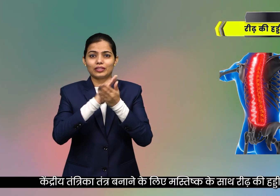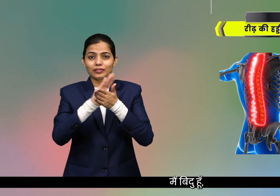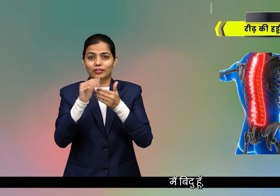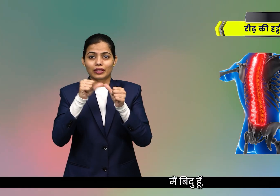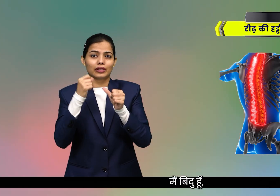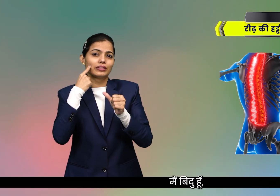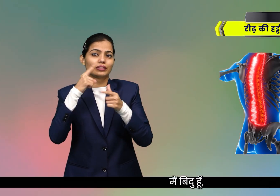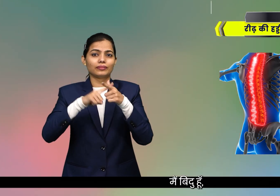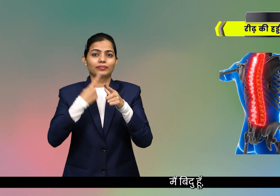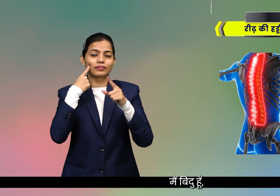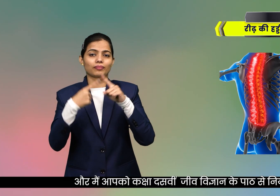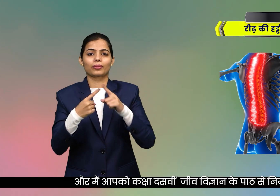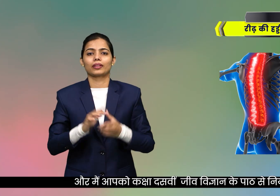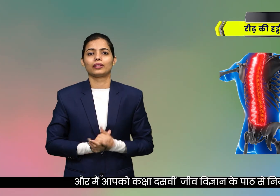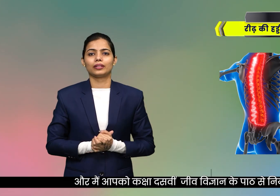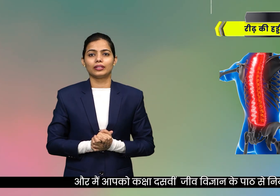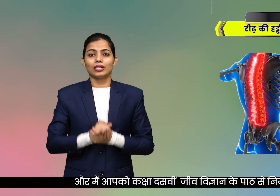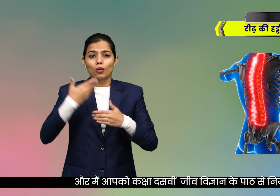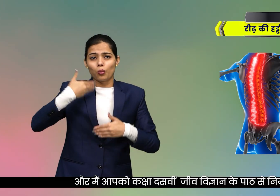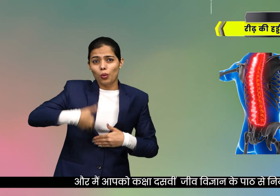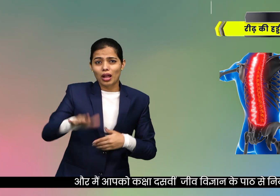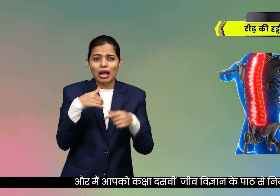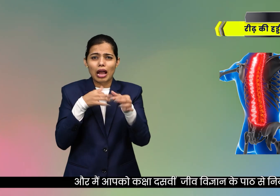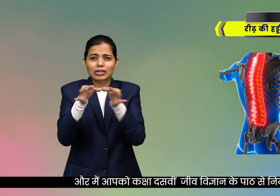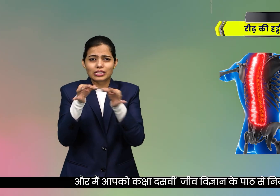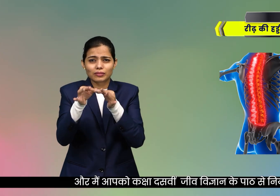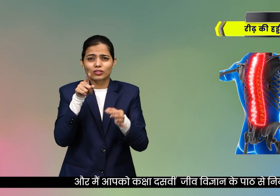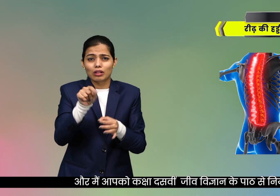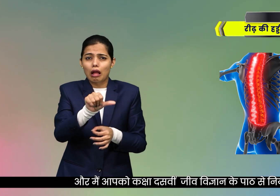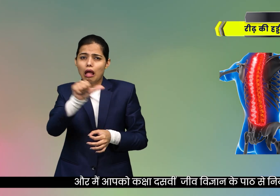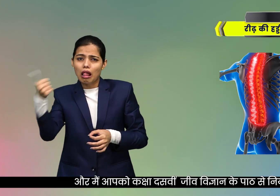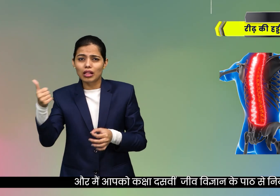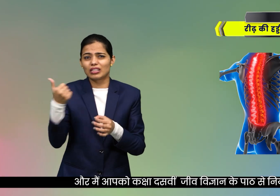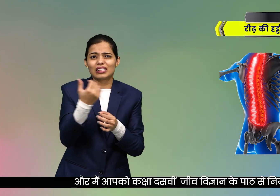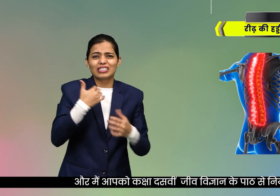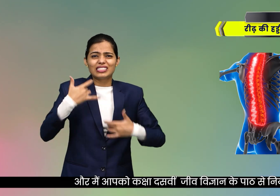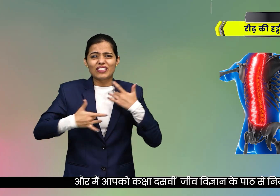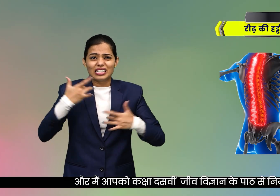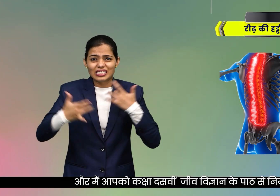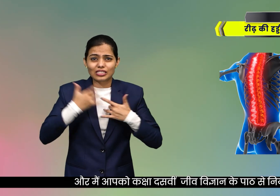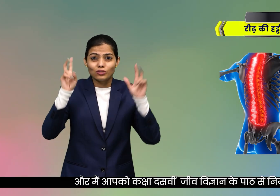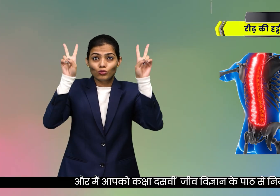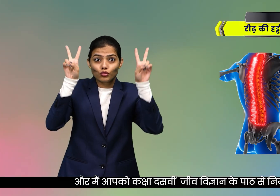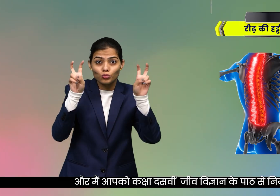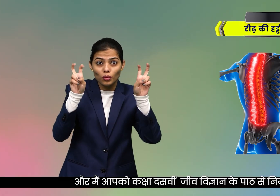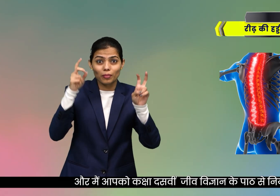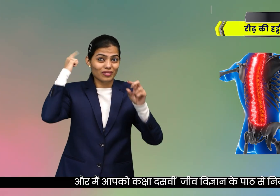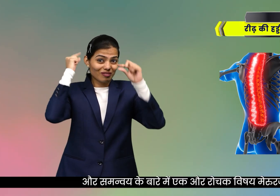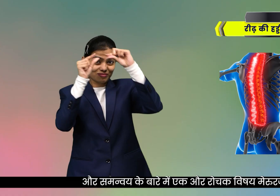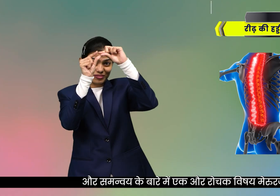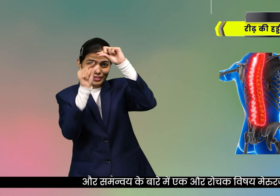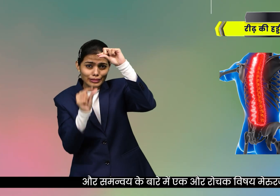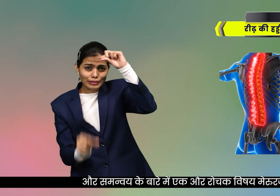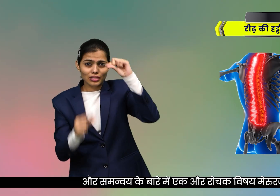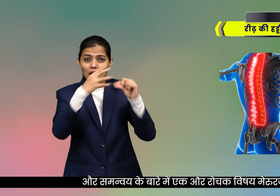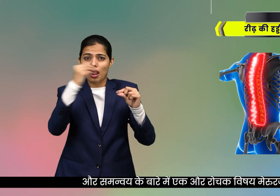रहती है। मैं बिंदु हूँ और मैं आपको कक्षा 10वीं जीव विज्ञान के पाठ से नियंत्रण